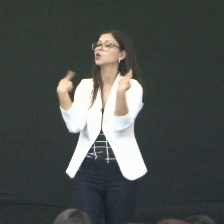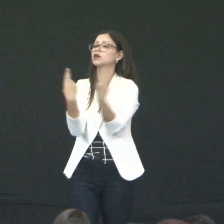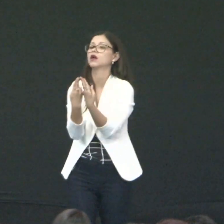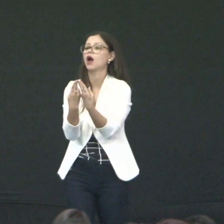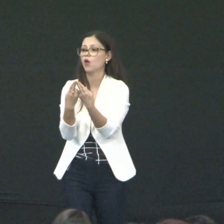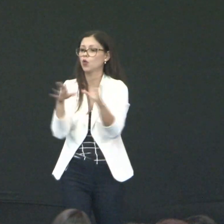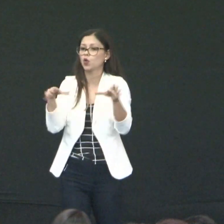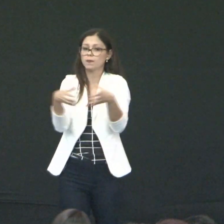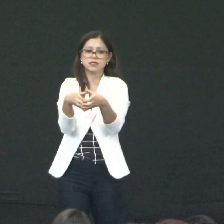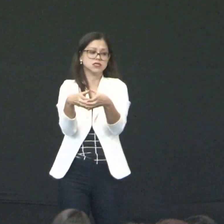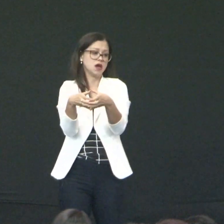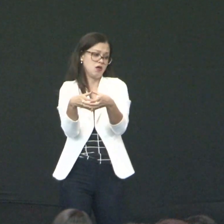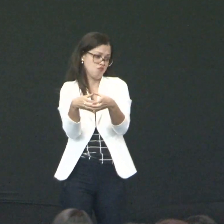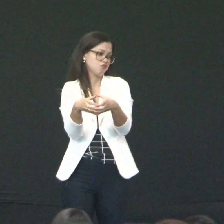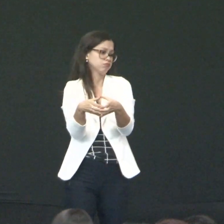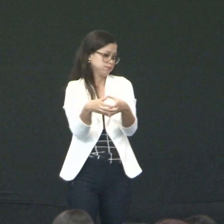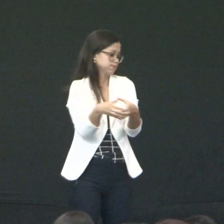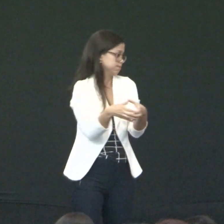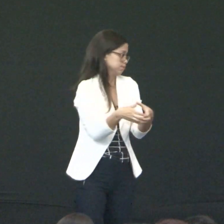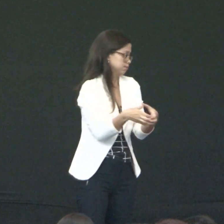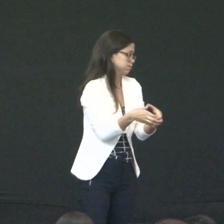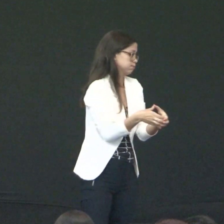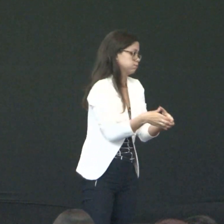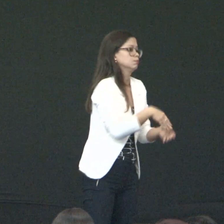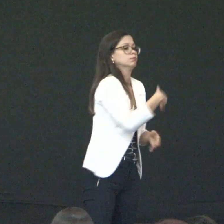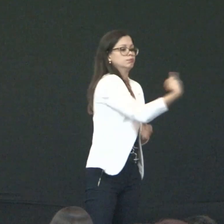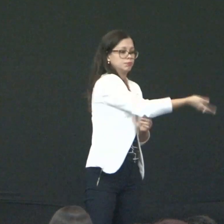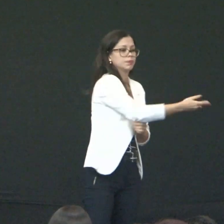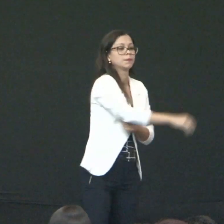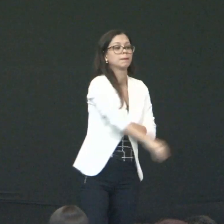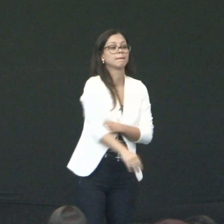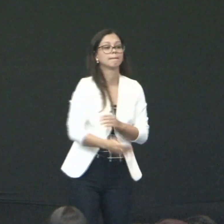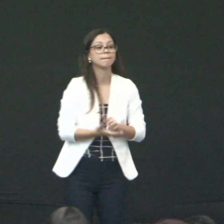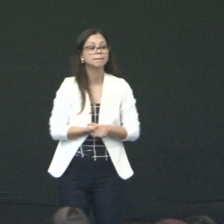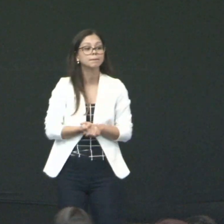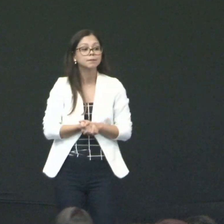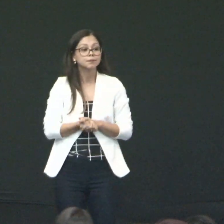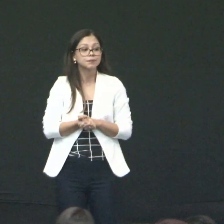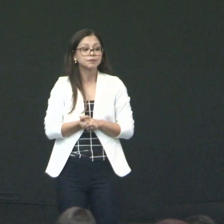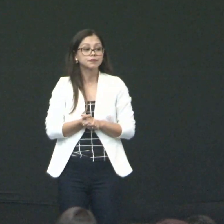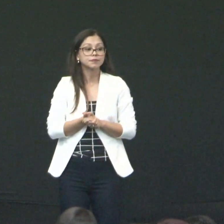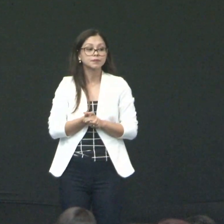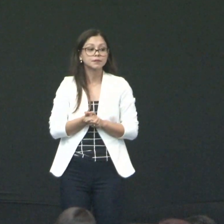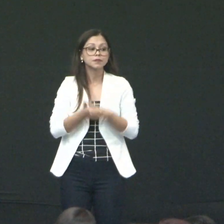tecnologias que facilitam essa tradução e o outro em reuniões de comissão.